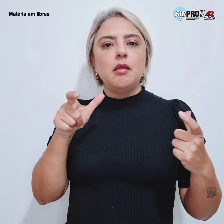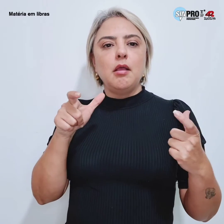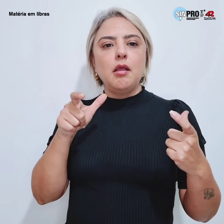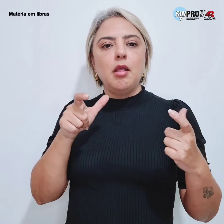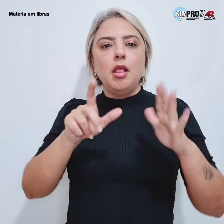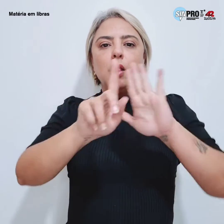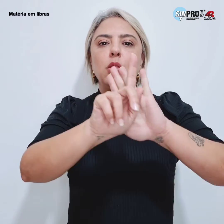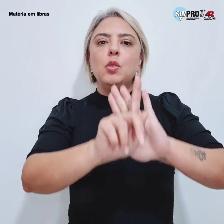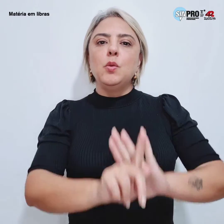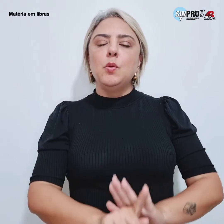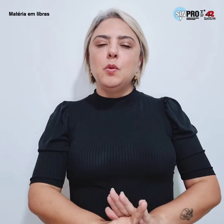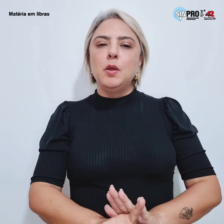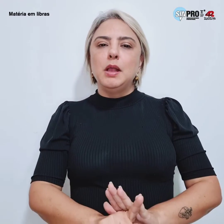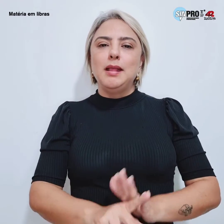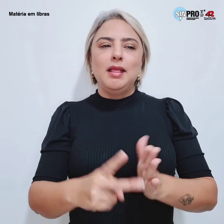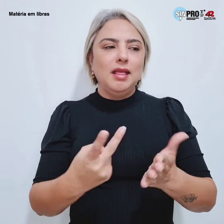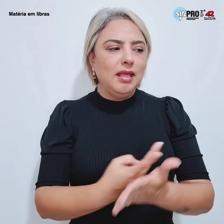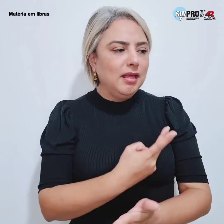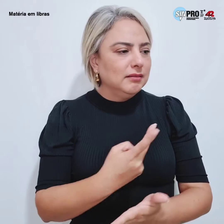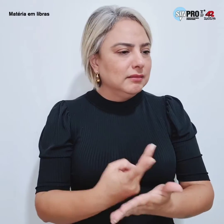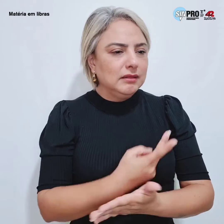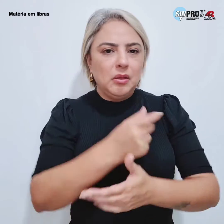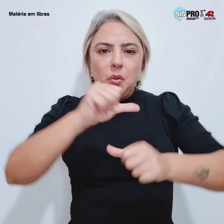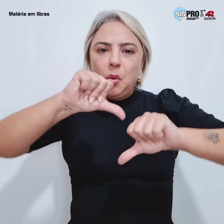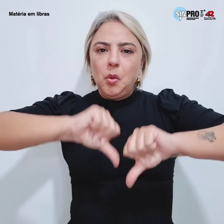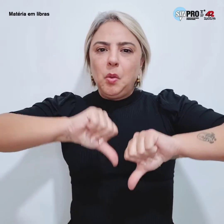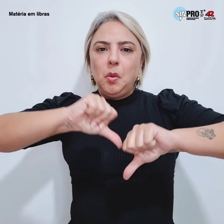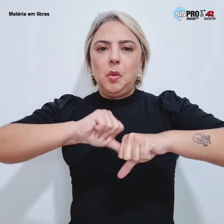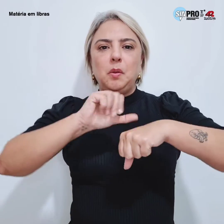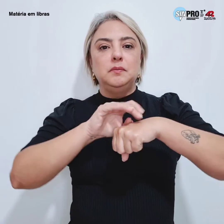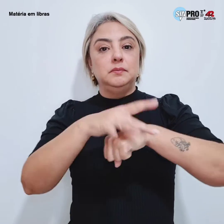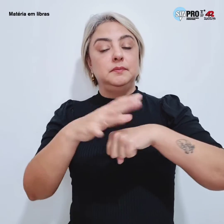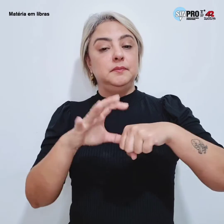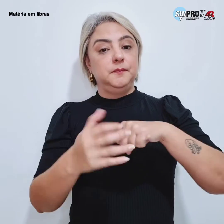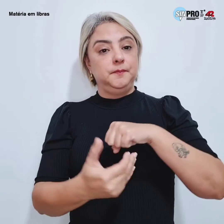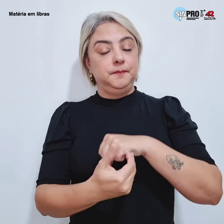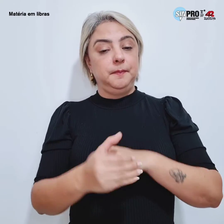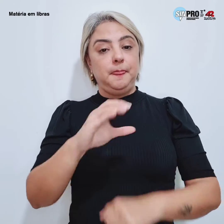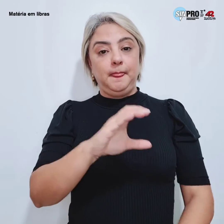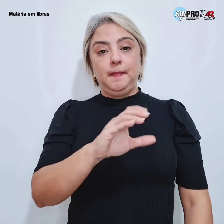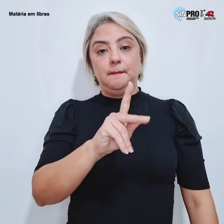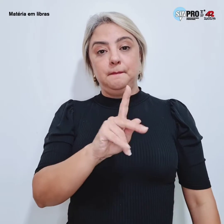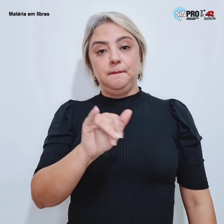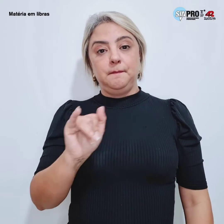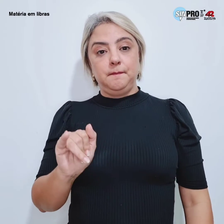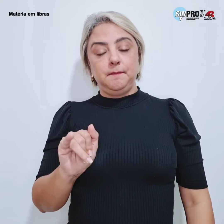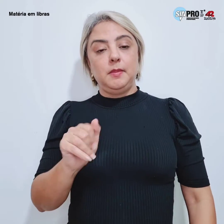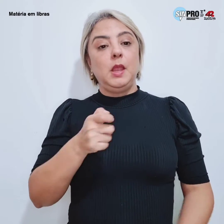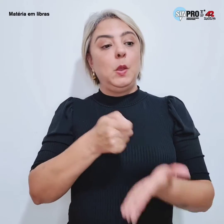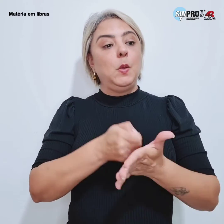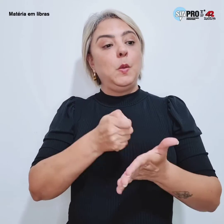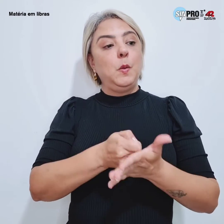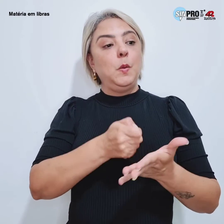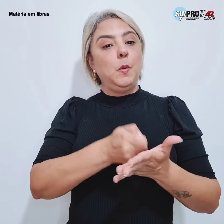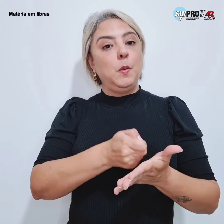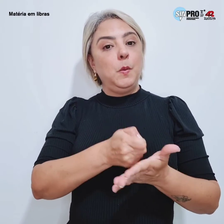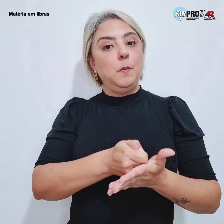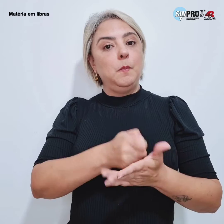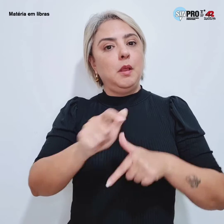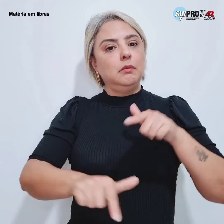gestão desastrosa da pandemia. A CPI cumpre o papel de